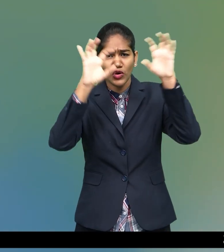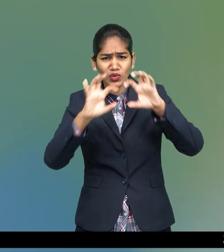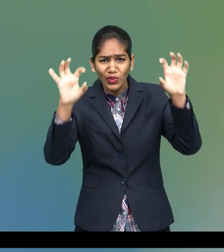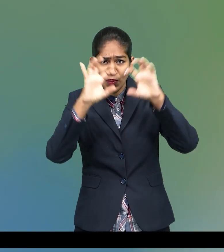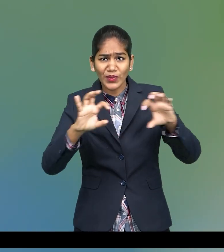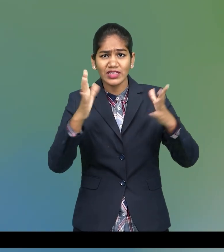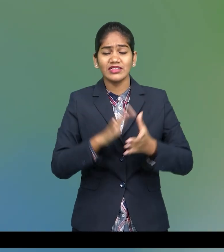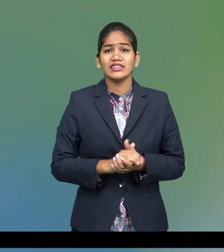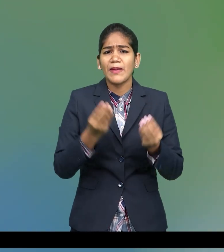తేమ,